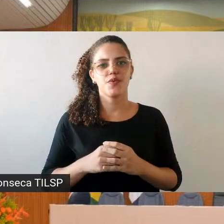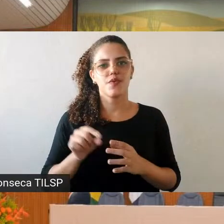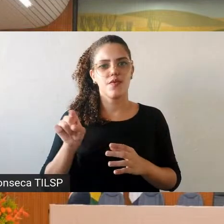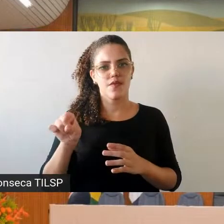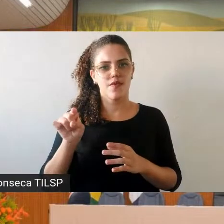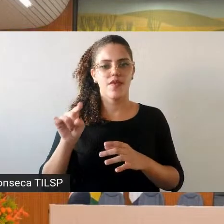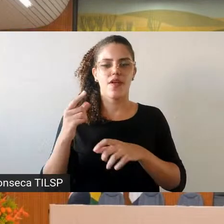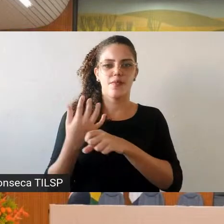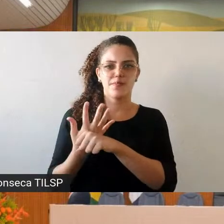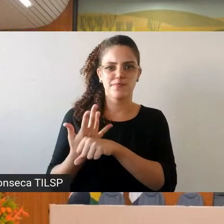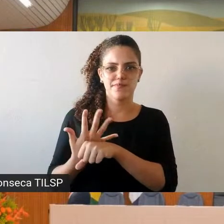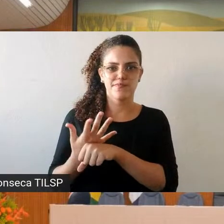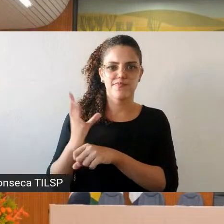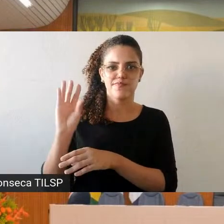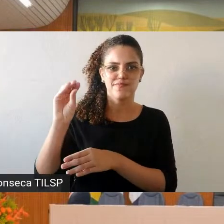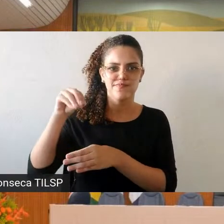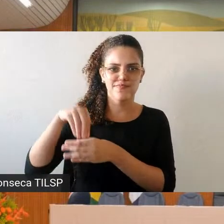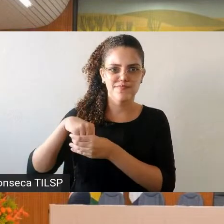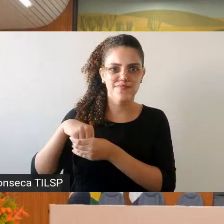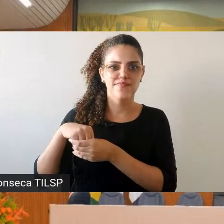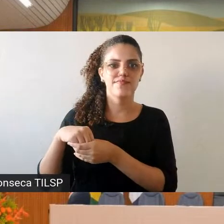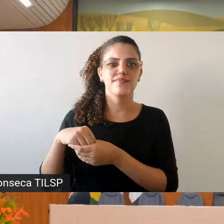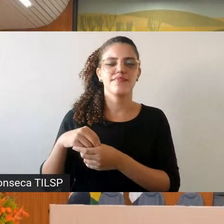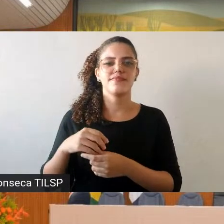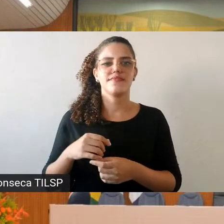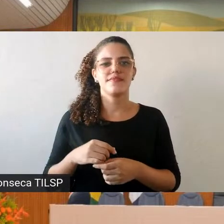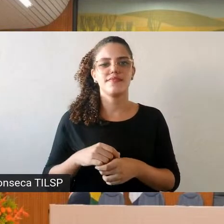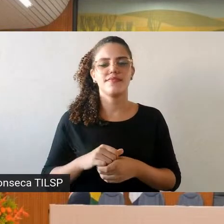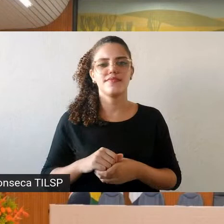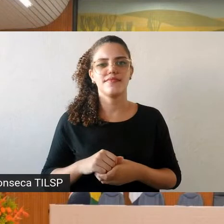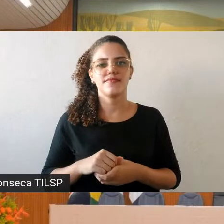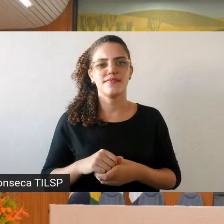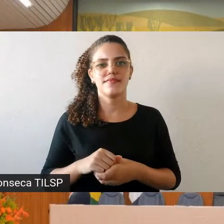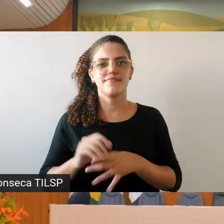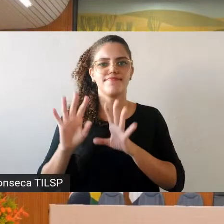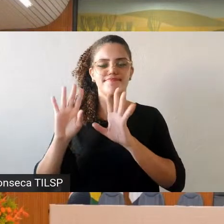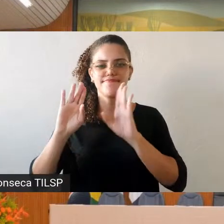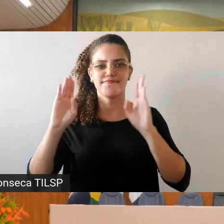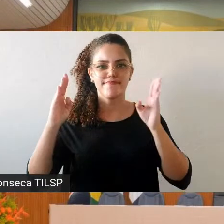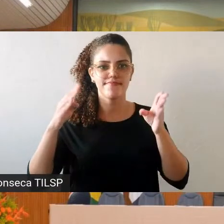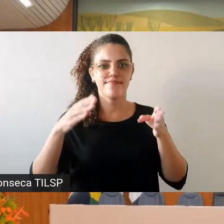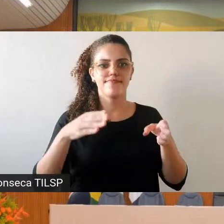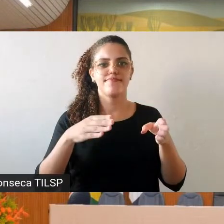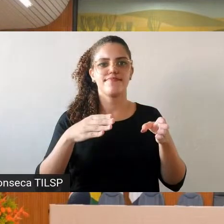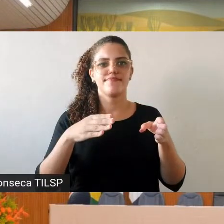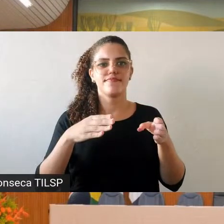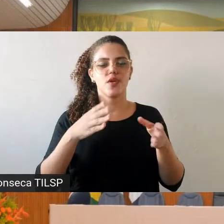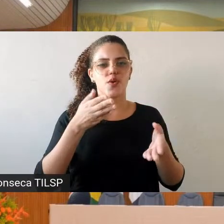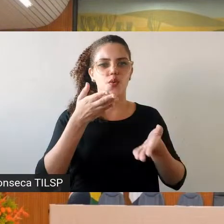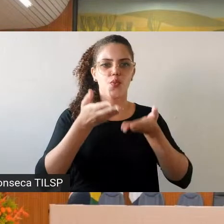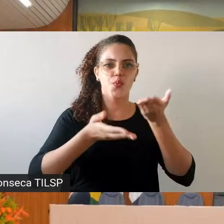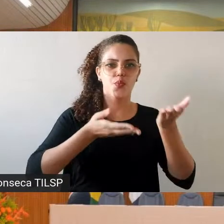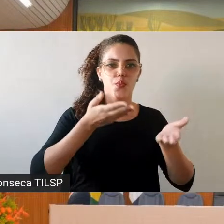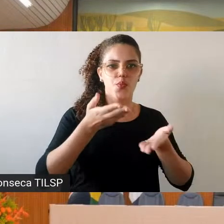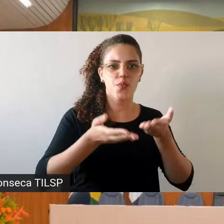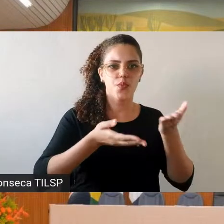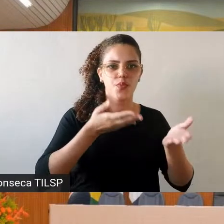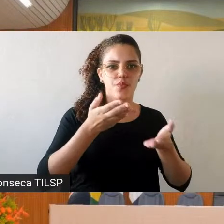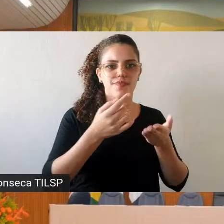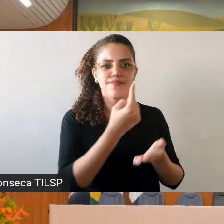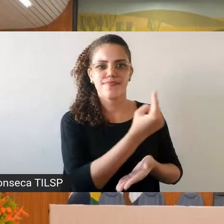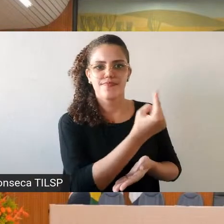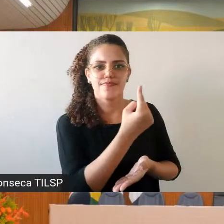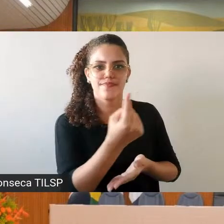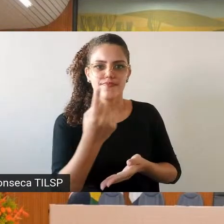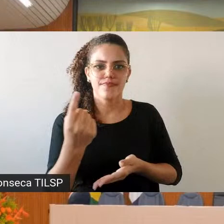Universidade Federal Rural de Pernambuco estão voltados, né, a cuidar de cada um e de cada